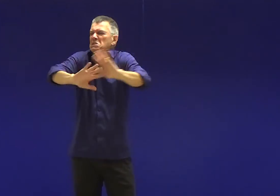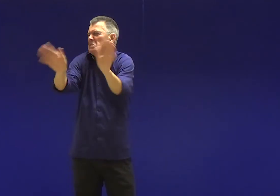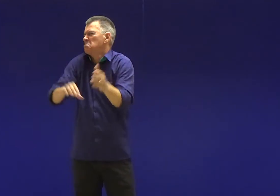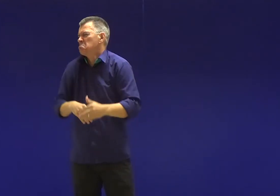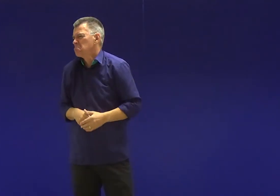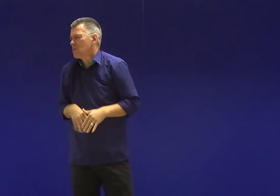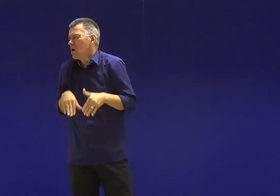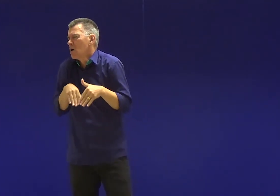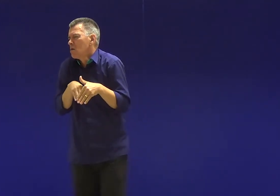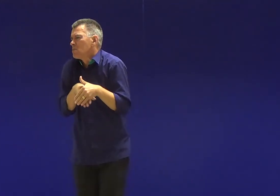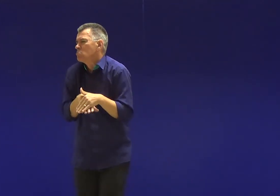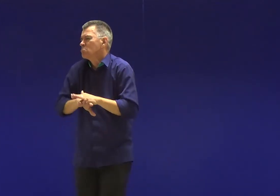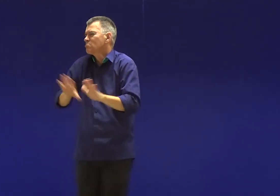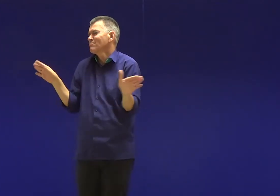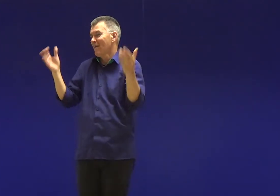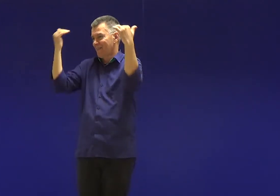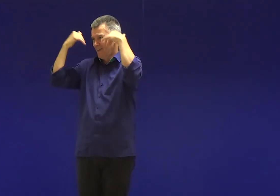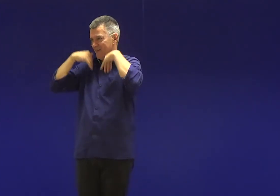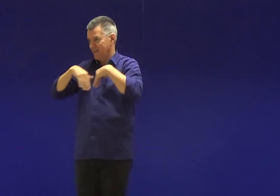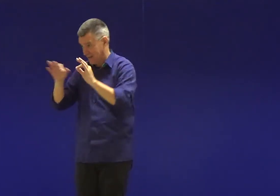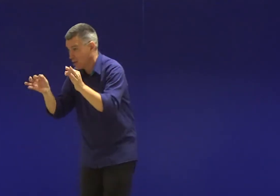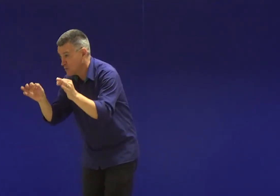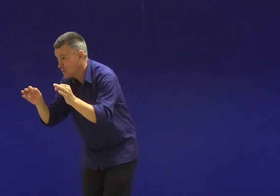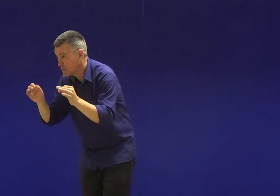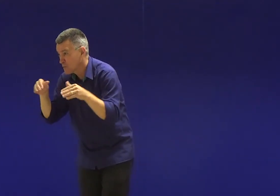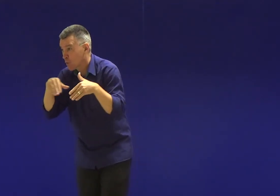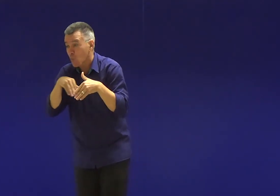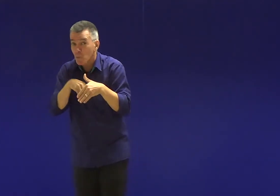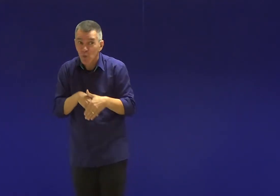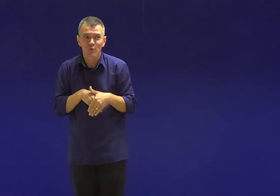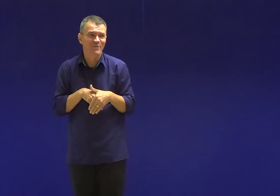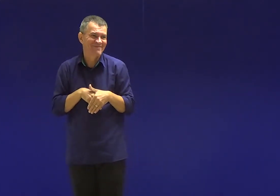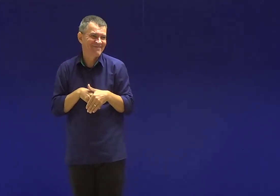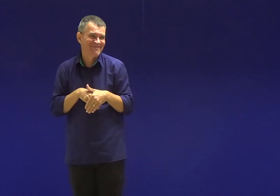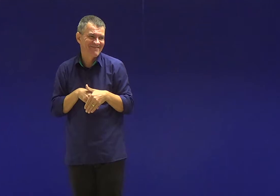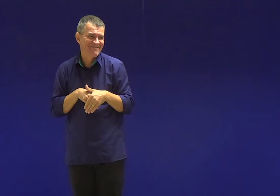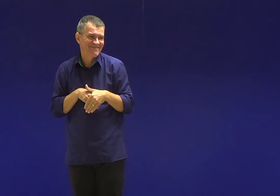disso, sabe? Não precisa. Seja uma pessoa humilde, certo?